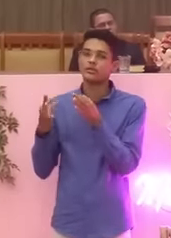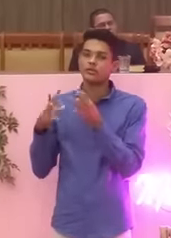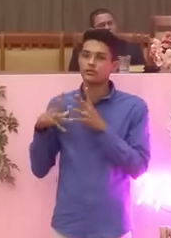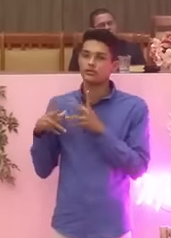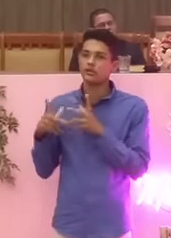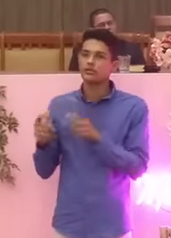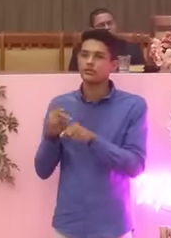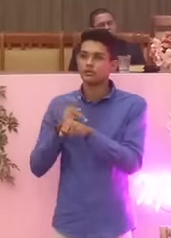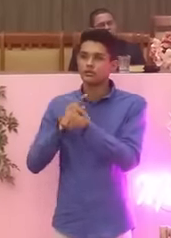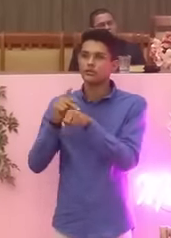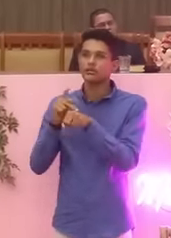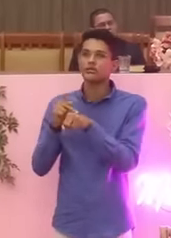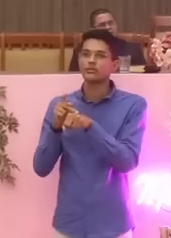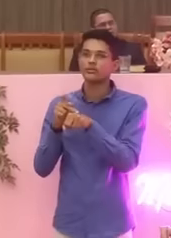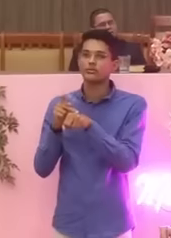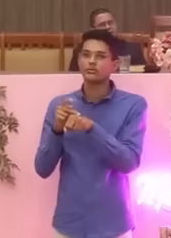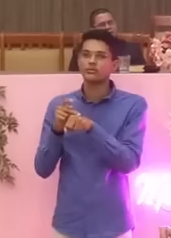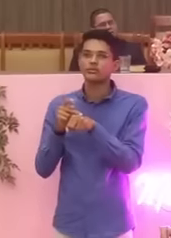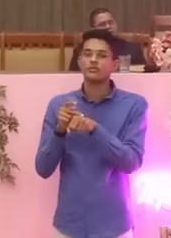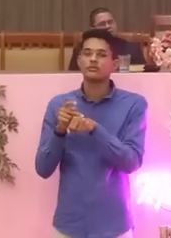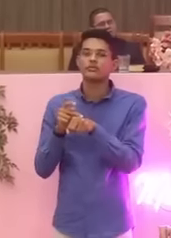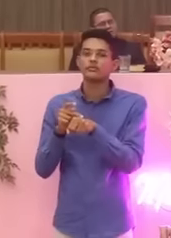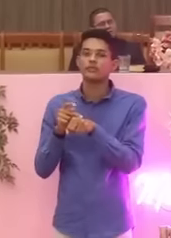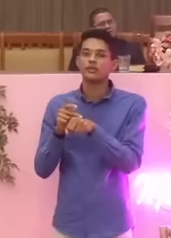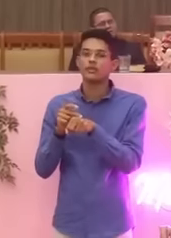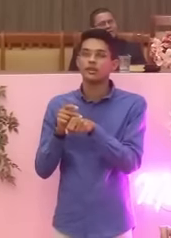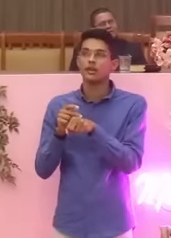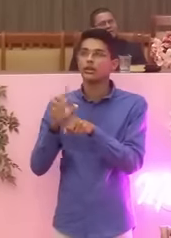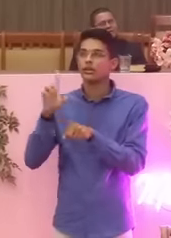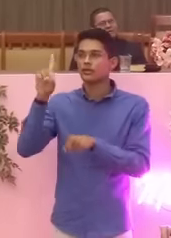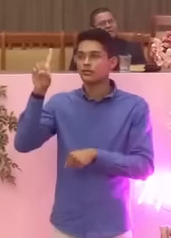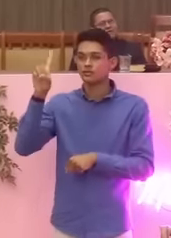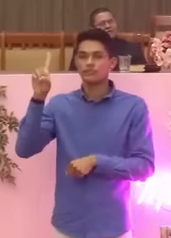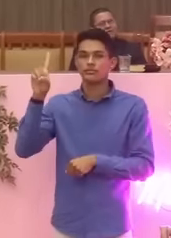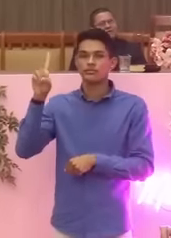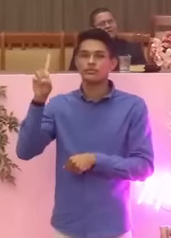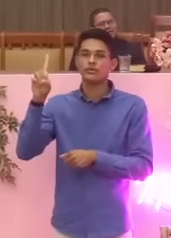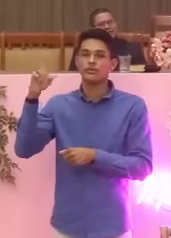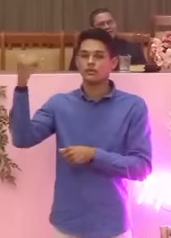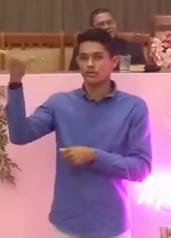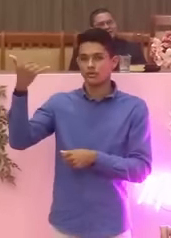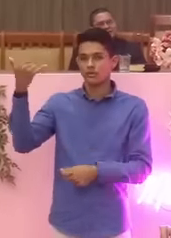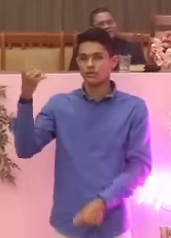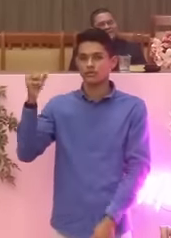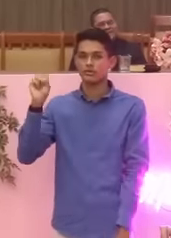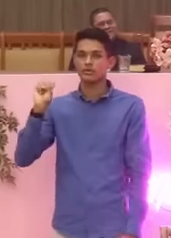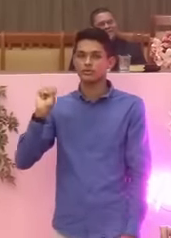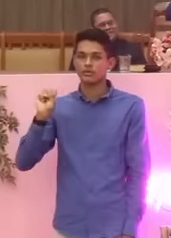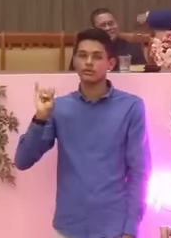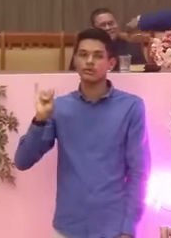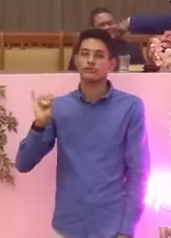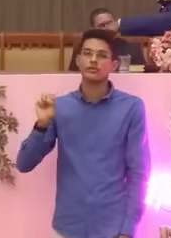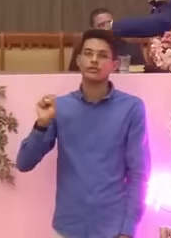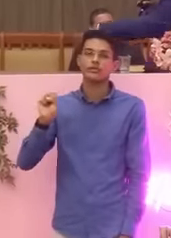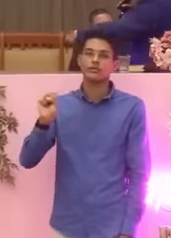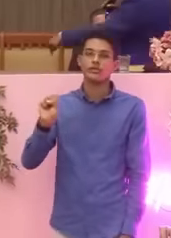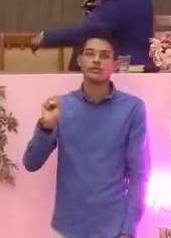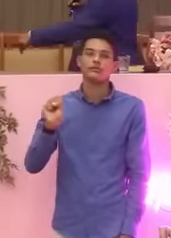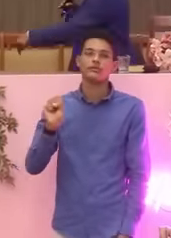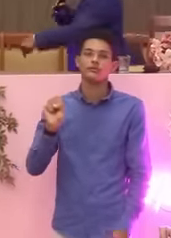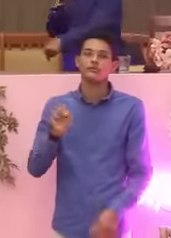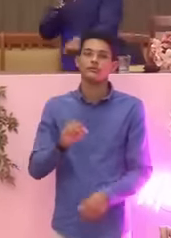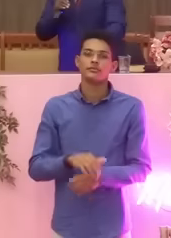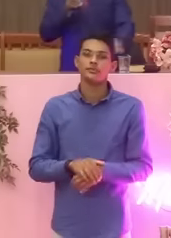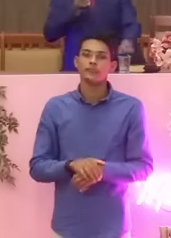assim aí Deus disse Isaías volta eu dei uma olhada aqui no arquivo Celestial o homem tem crédito